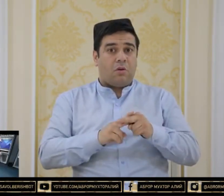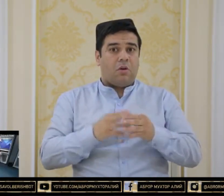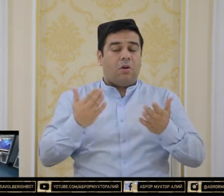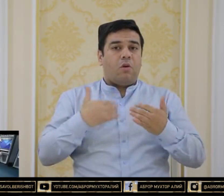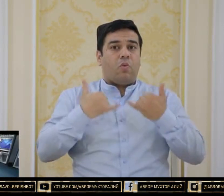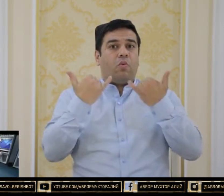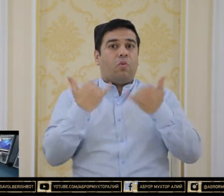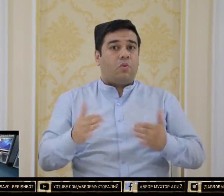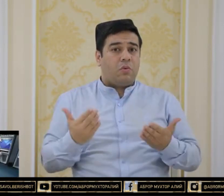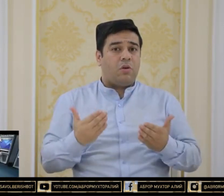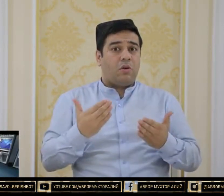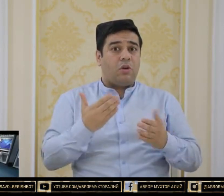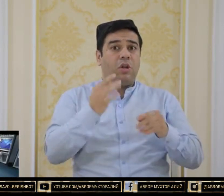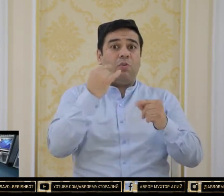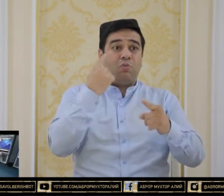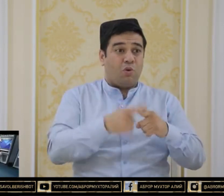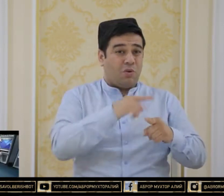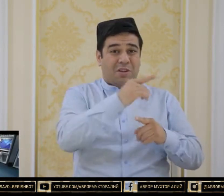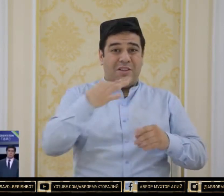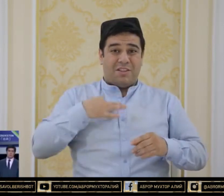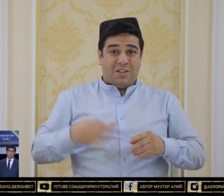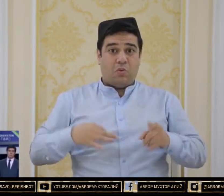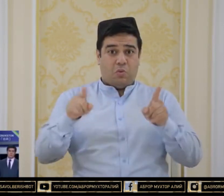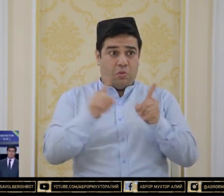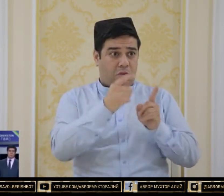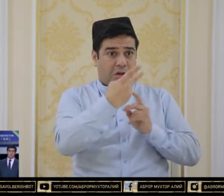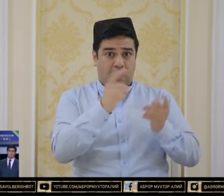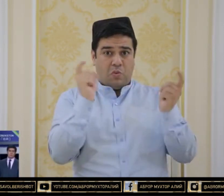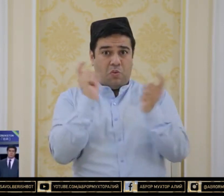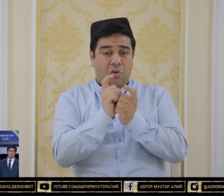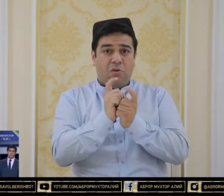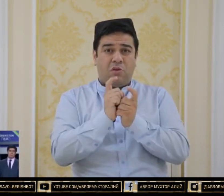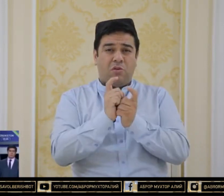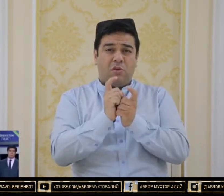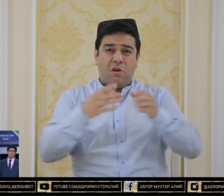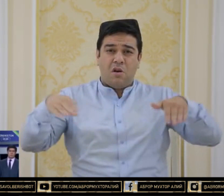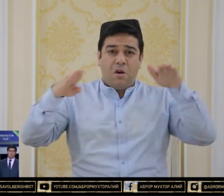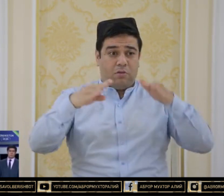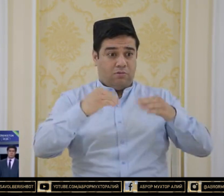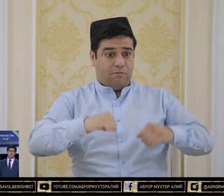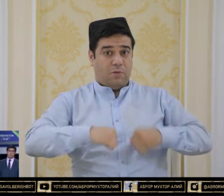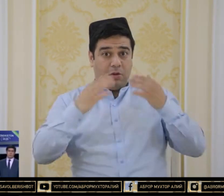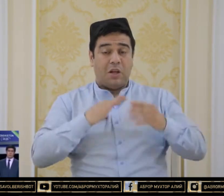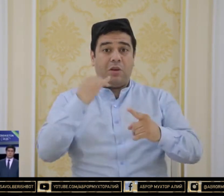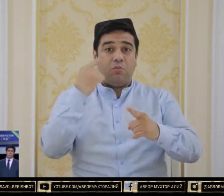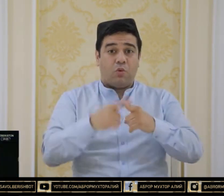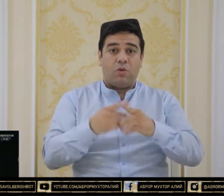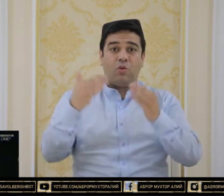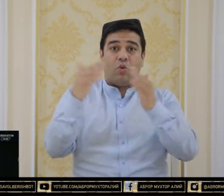ekspertizadan o'tmaganman. Og'ir tan jarohati oldim, lekin ana shu hodisalarga ko'chaga 4 marta ko'chaga